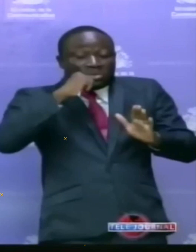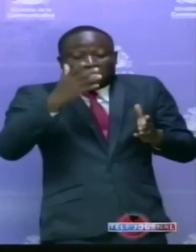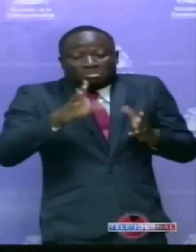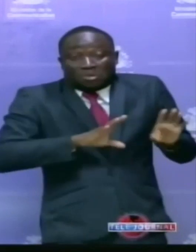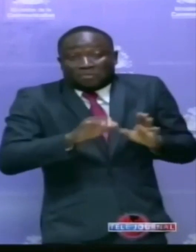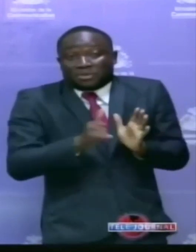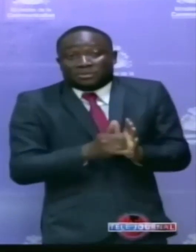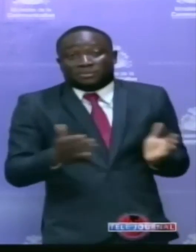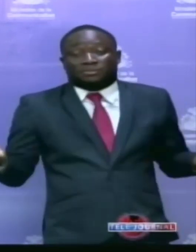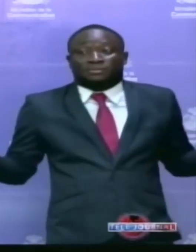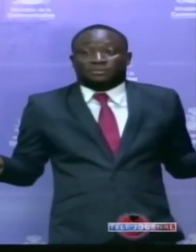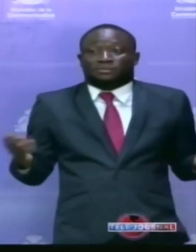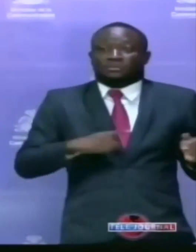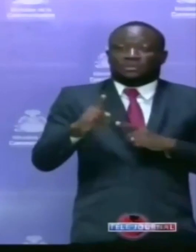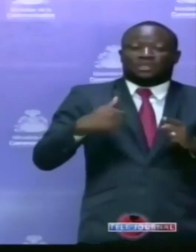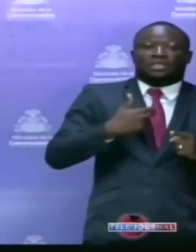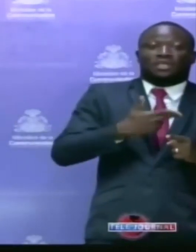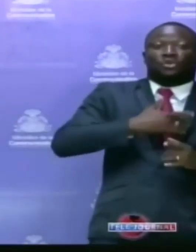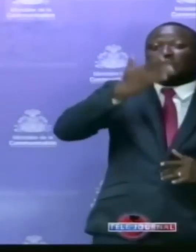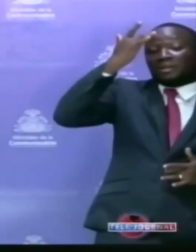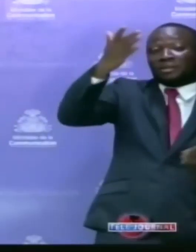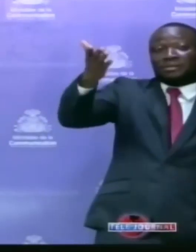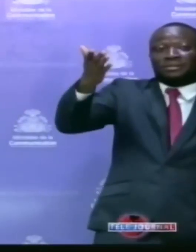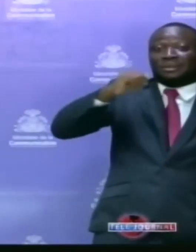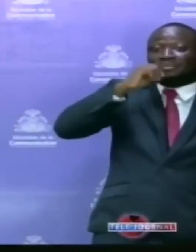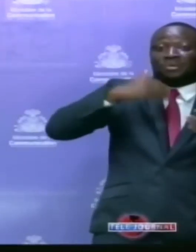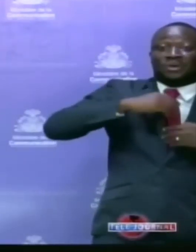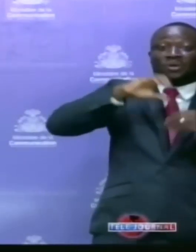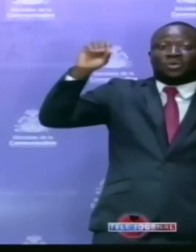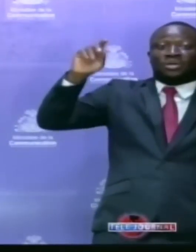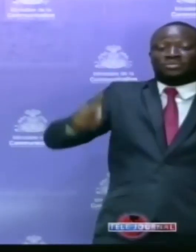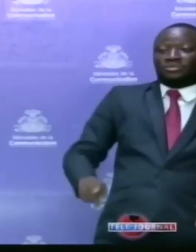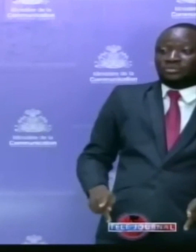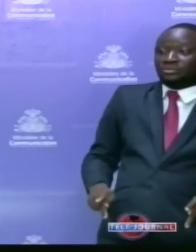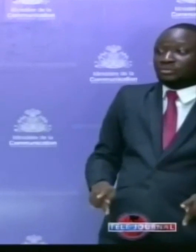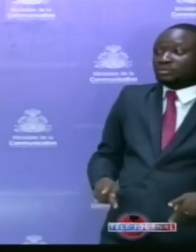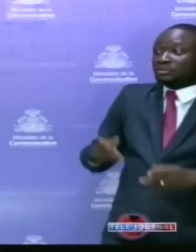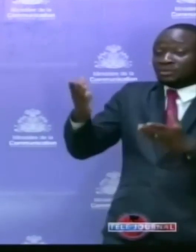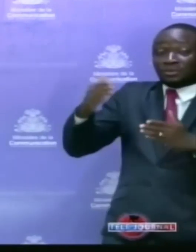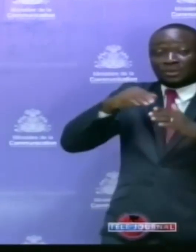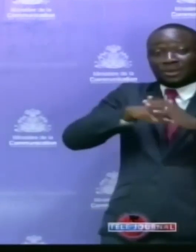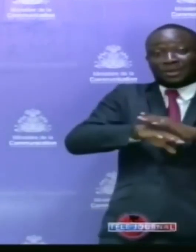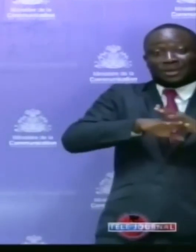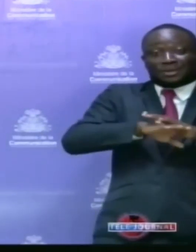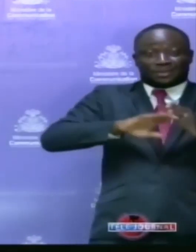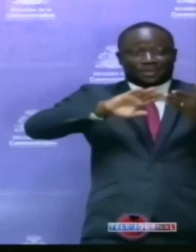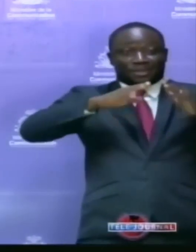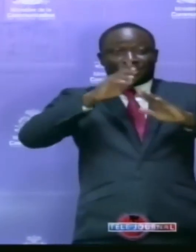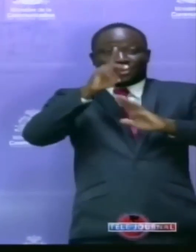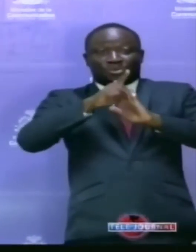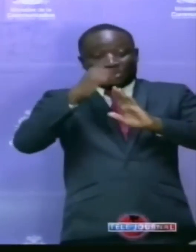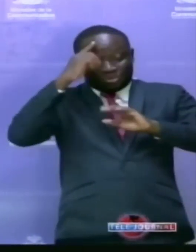pas ça, nous sommes malades. Pas de monde qui veut entrer dans le quartier ça pour